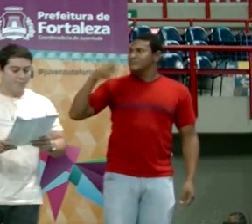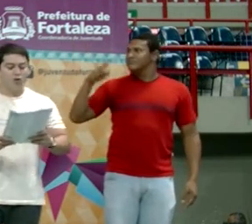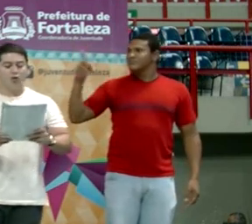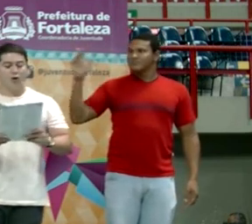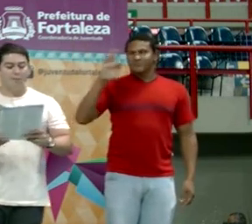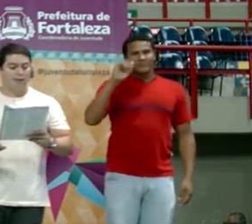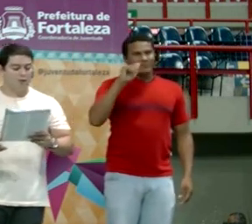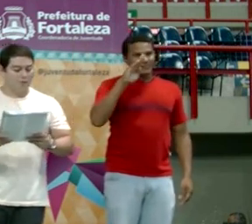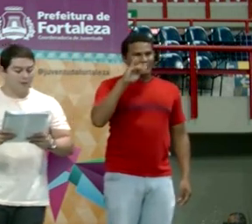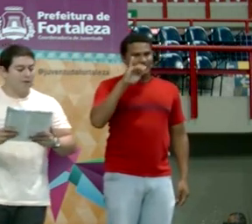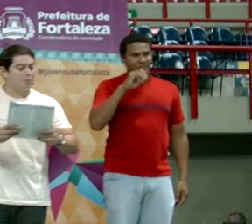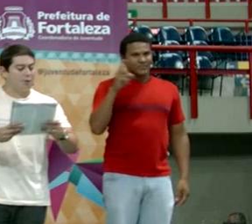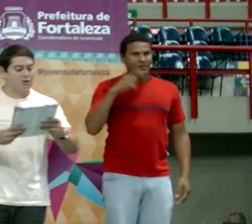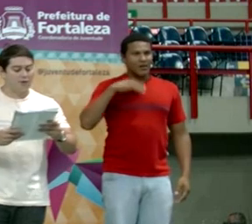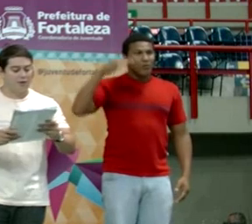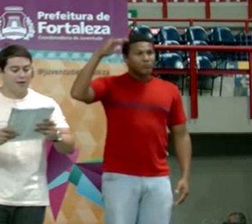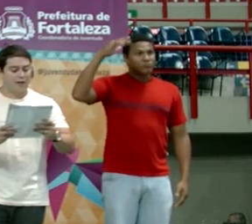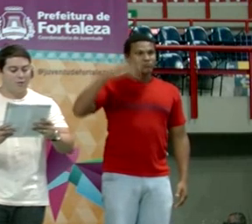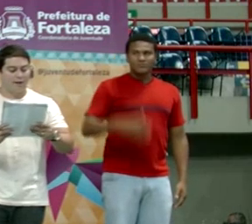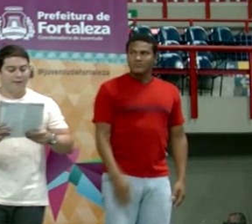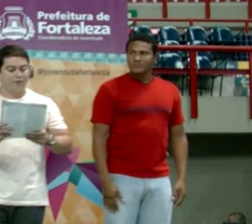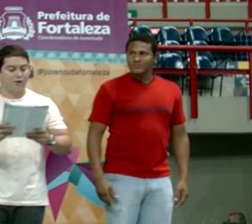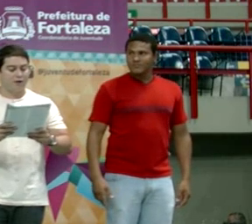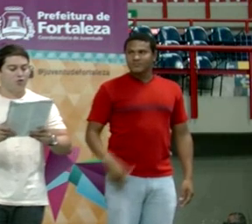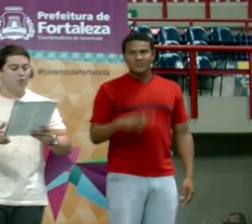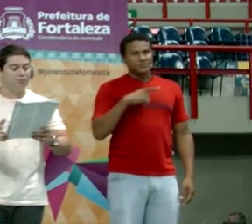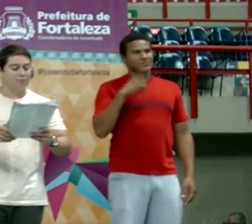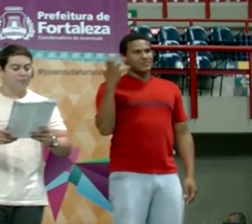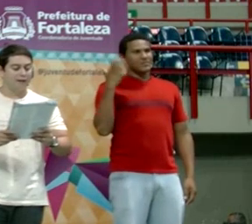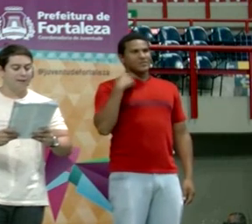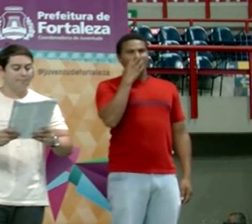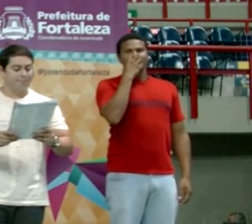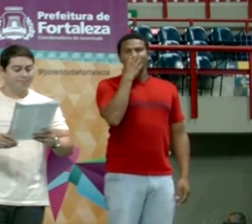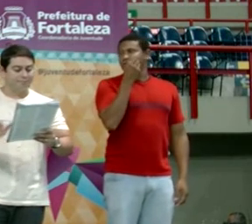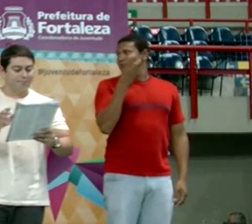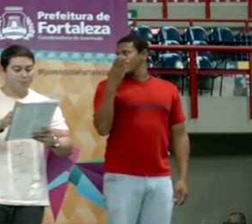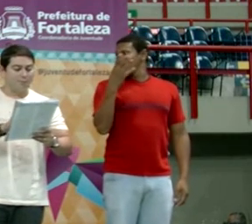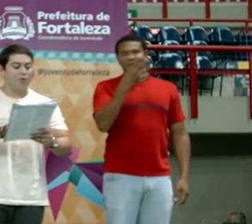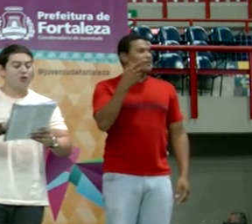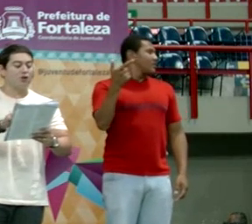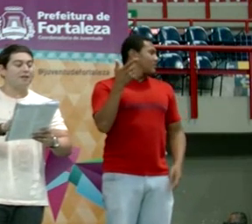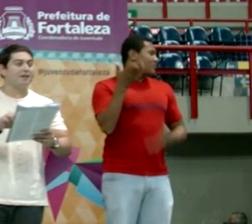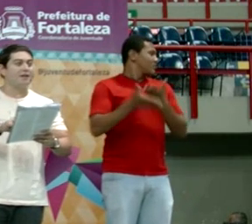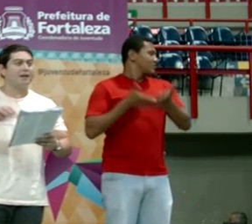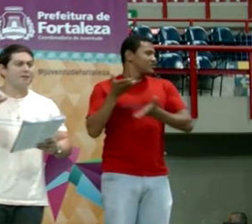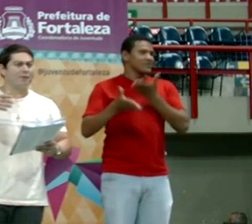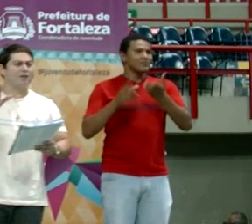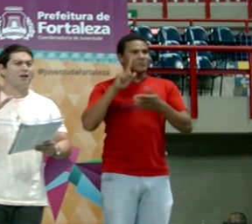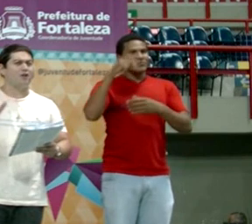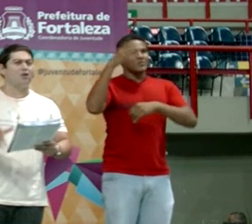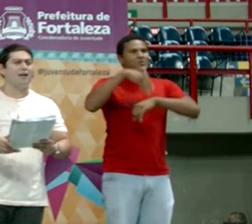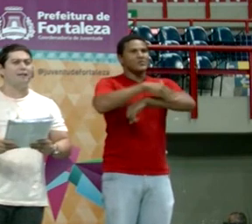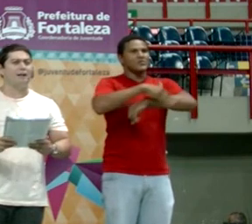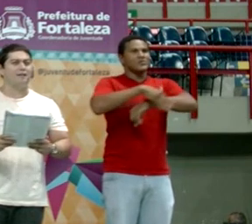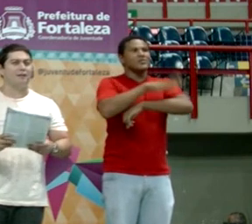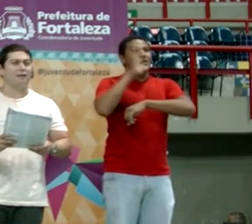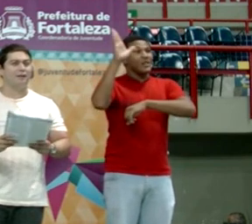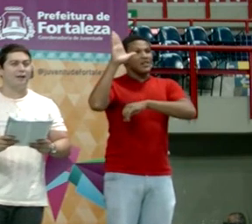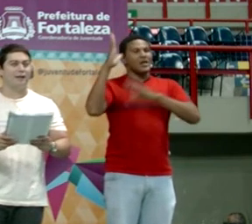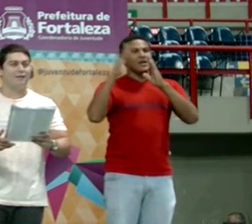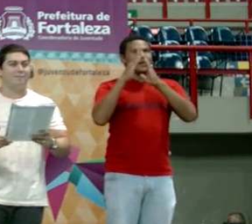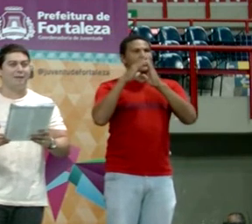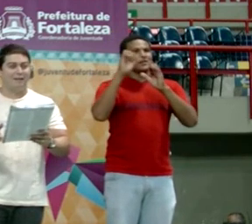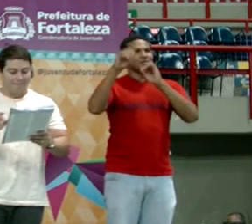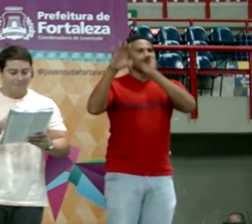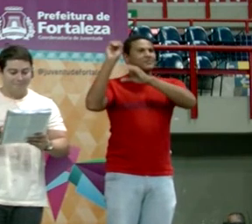Tá? Pro menino Normando. Normando tá com um projeto aí de criar 42 cachorros. Tá? Depois eu vou deixar o endereço dele aqui. Você pode deixar cachorro e gato na casa